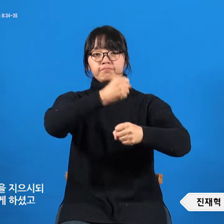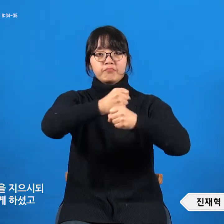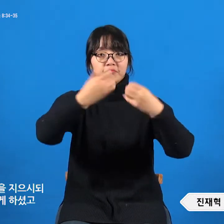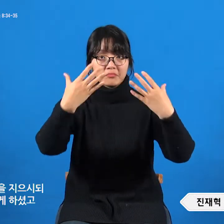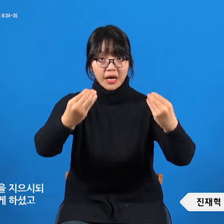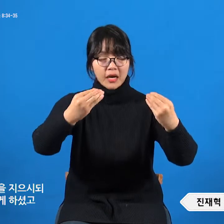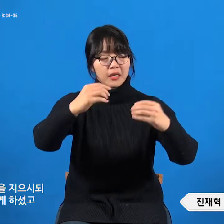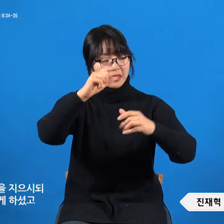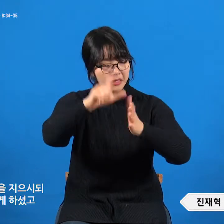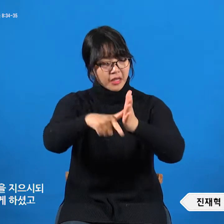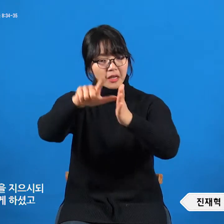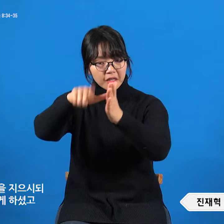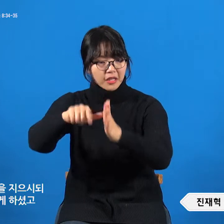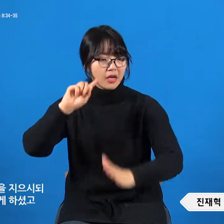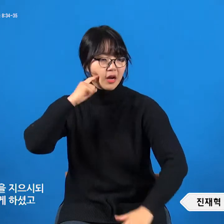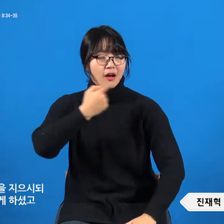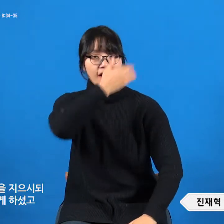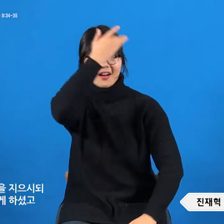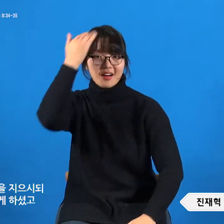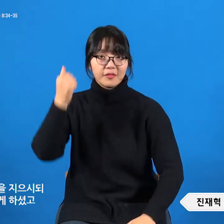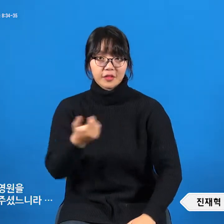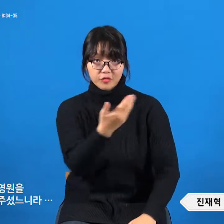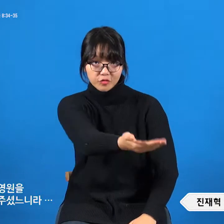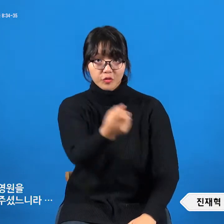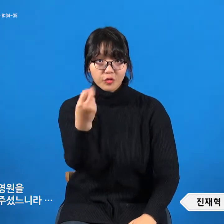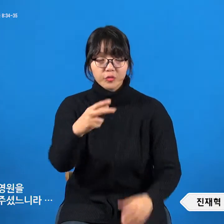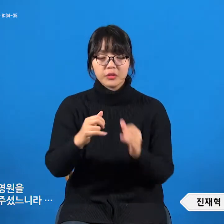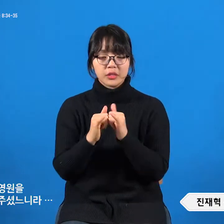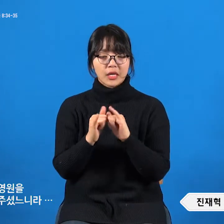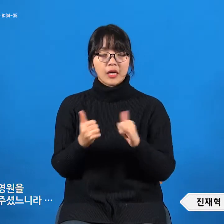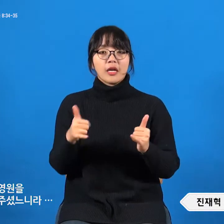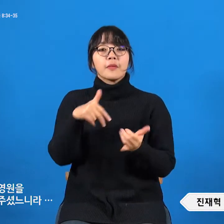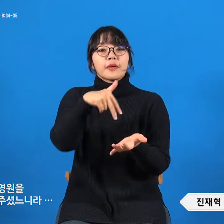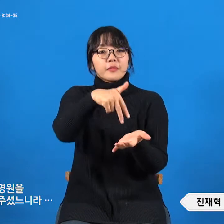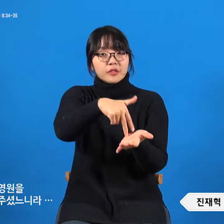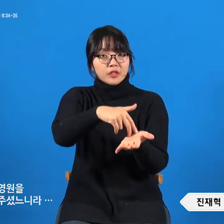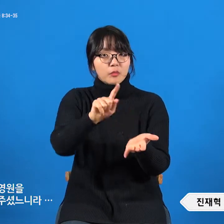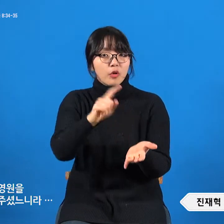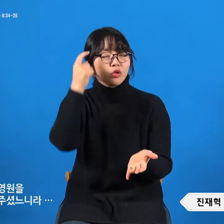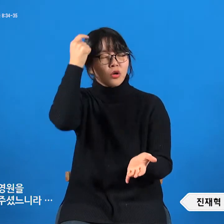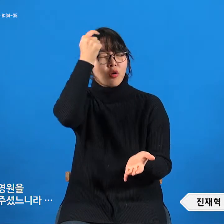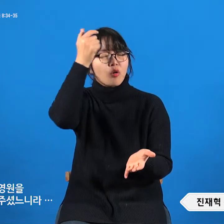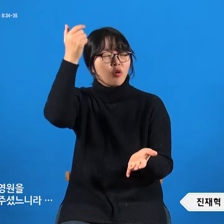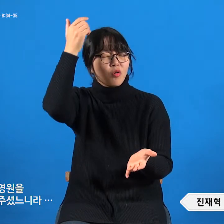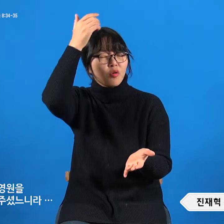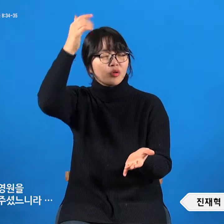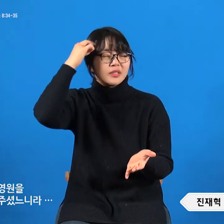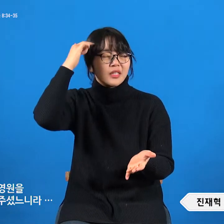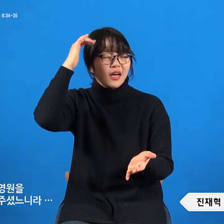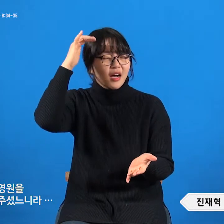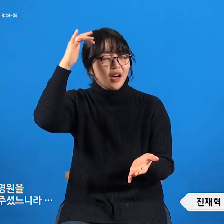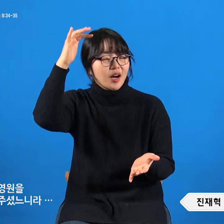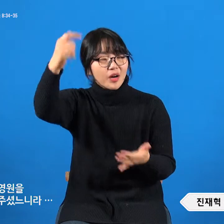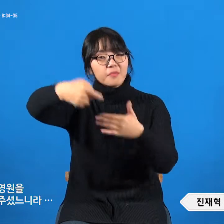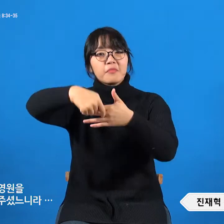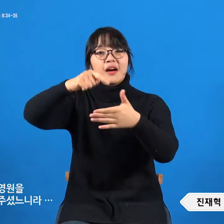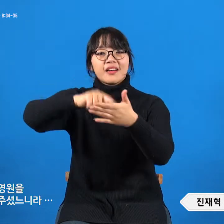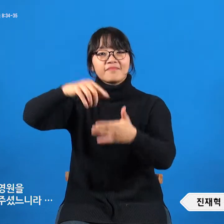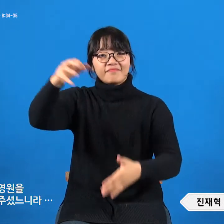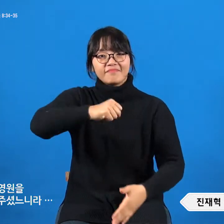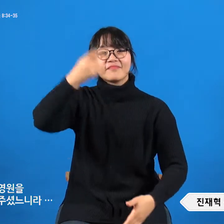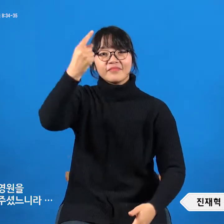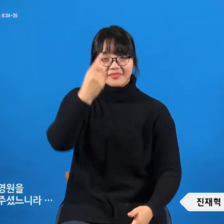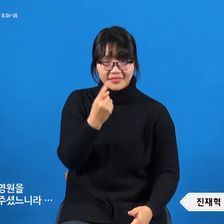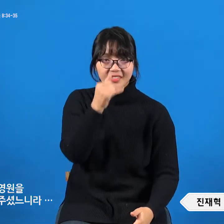하셨고 또 사람에게는 영혼을 사모하는 마음을 주셨느니라. 우리 안에 영혼을 사모하는 마음이